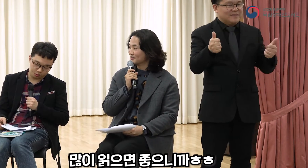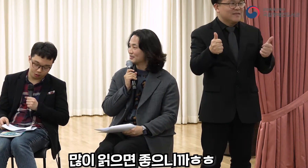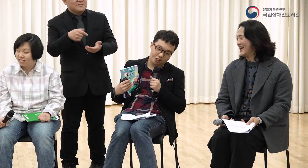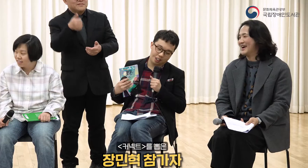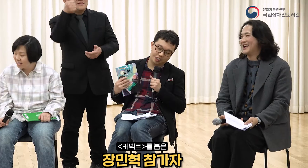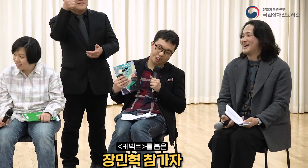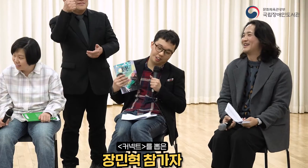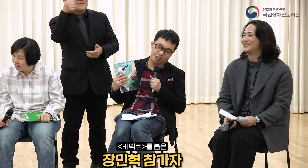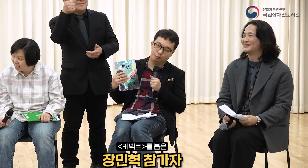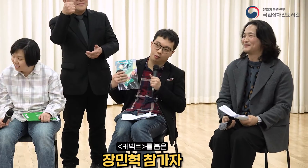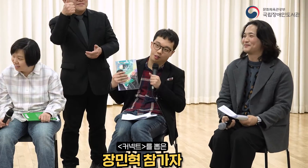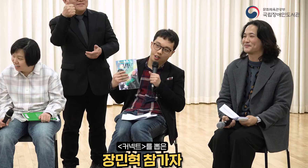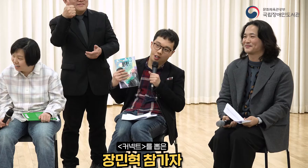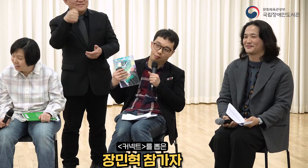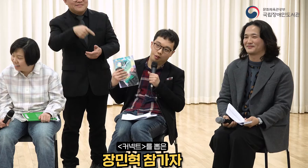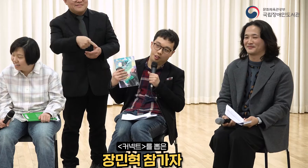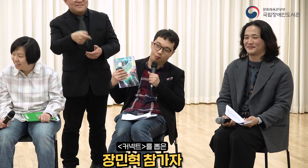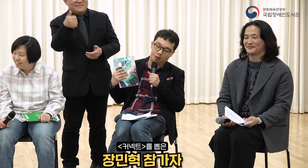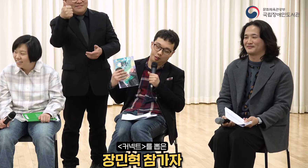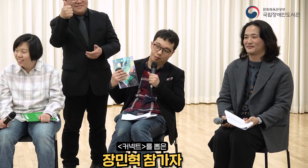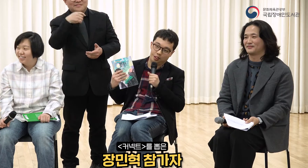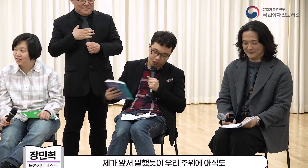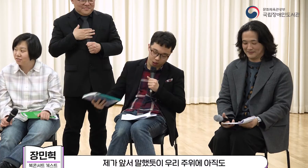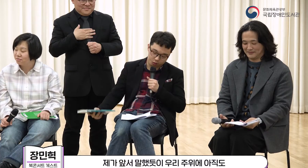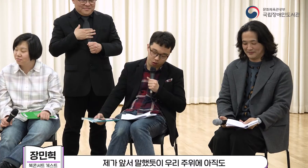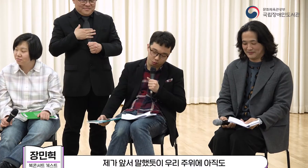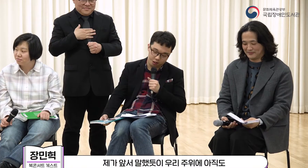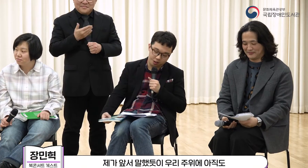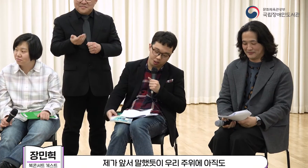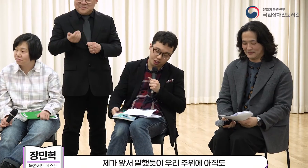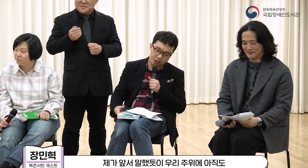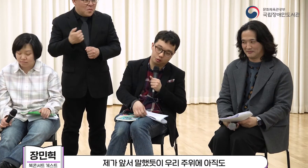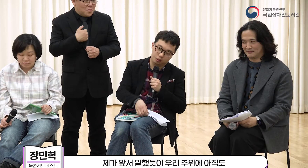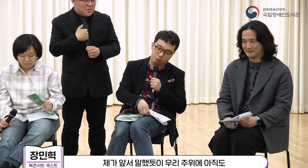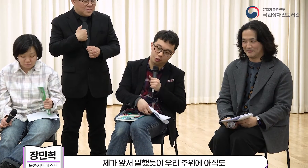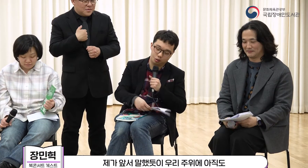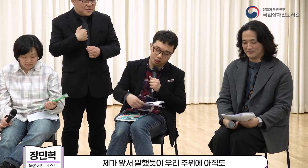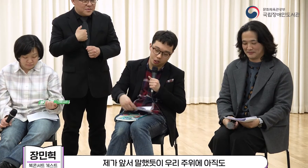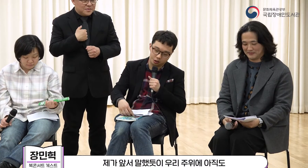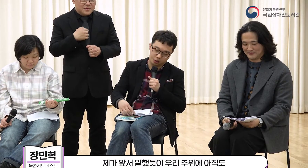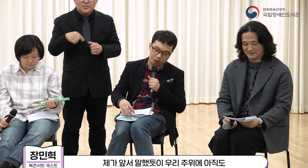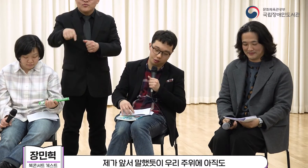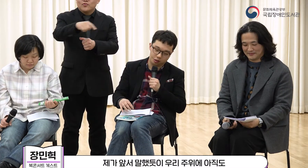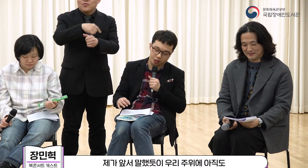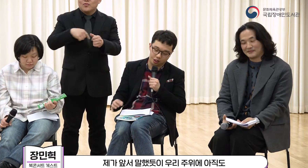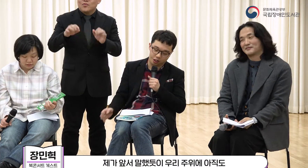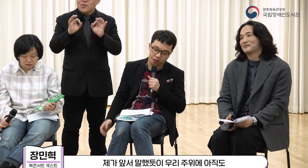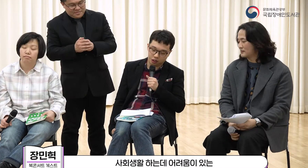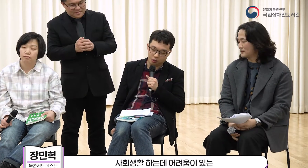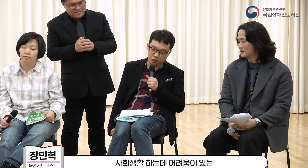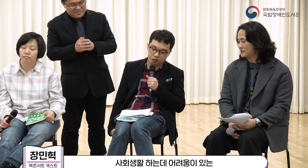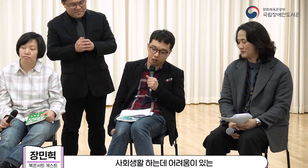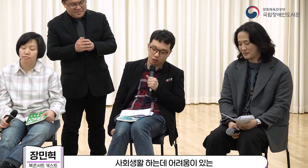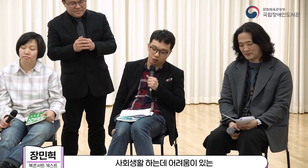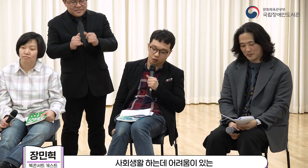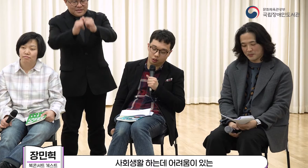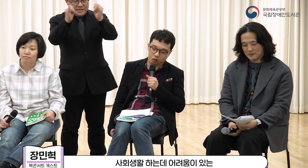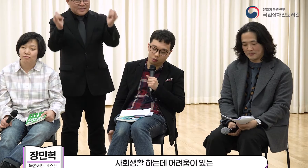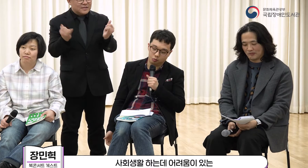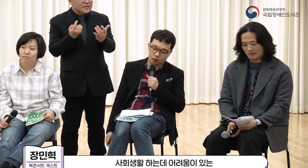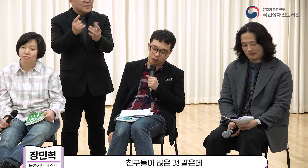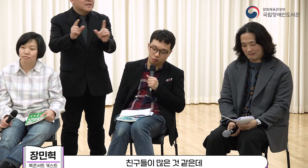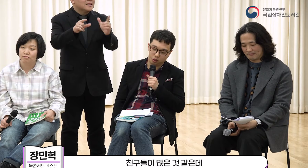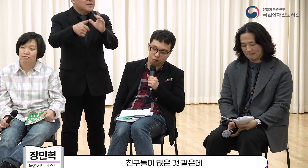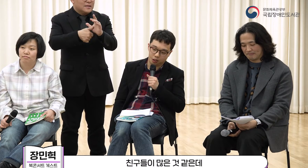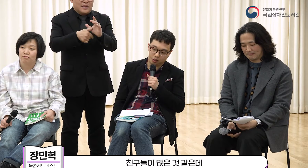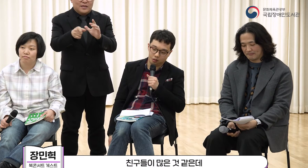좋으니까. 가장 인상 깊고 감명 깊었습니다. 제가 앞서 말했듯이 우리 주위에 아직도 이렇게 사회생활하는 데 있어서 약간